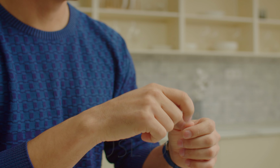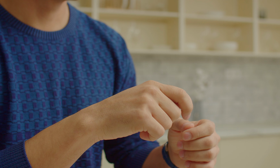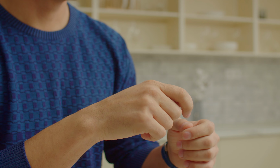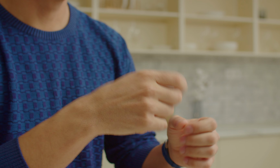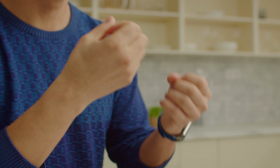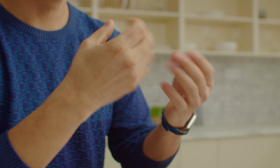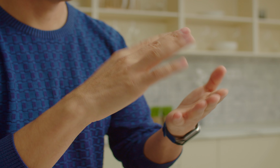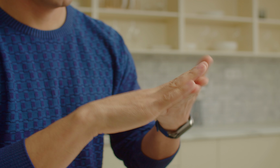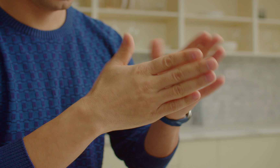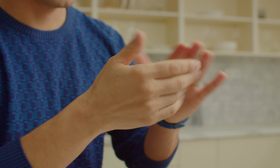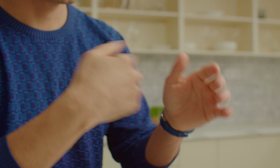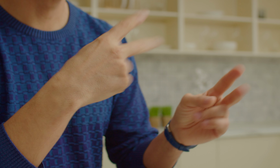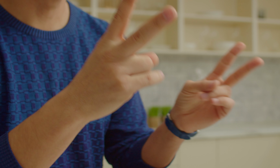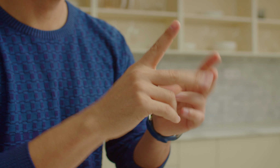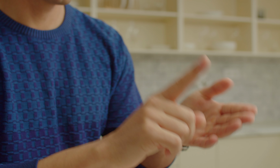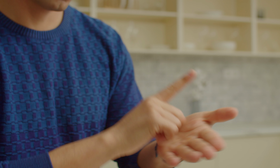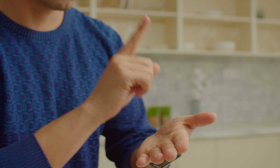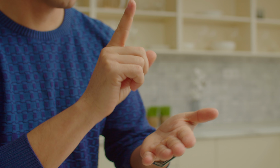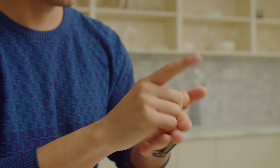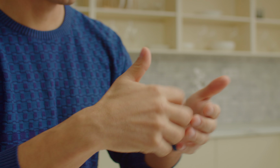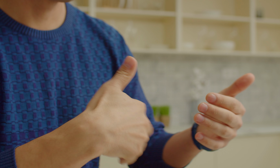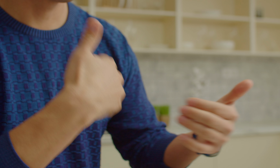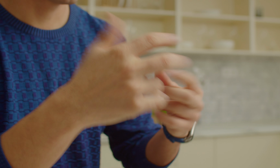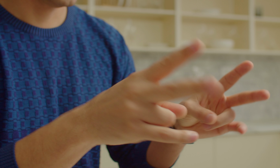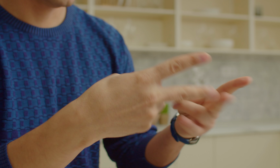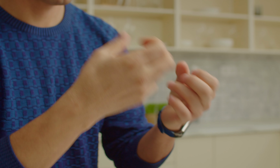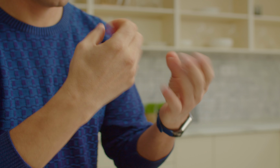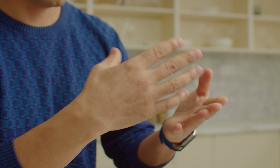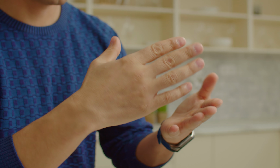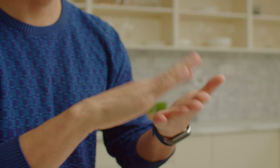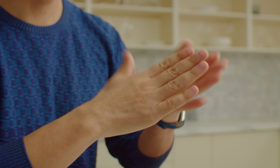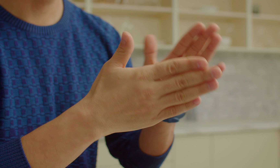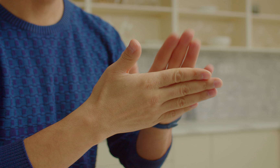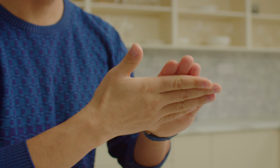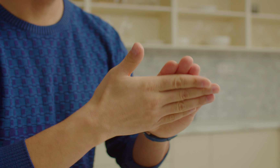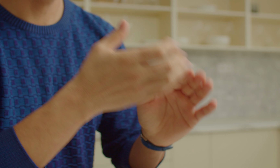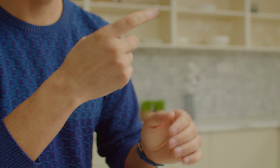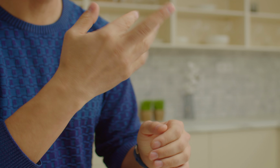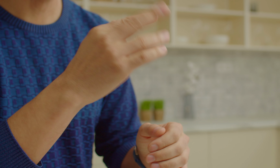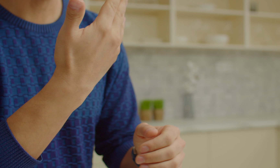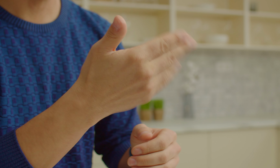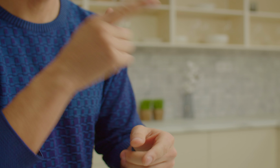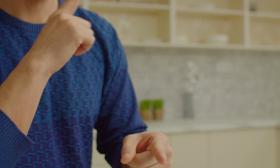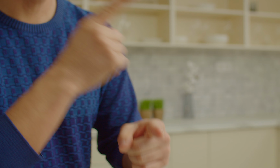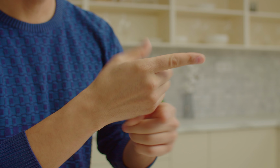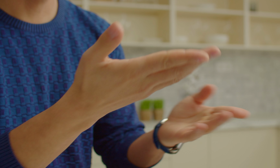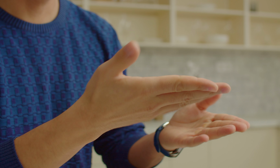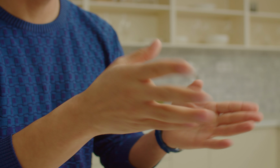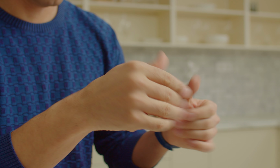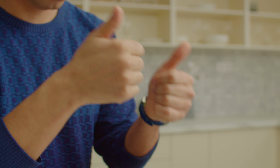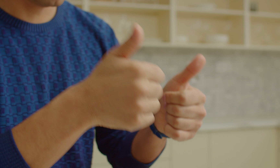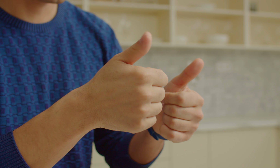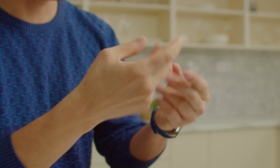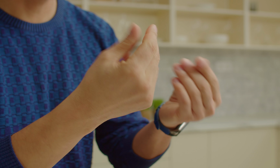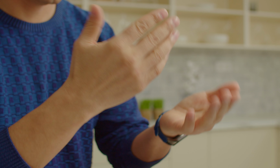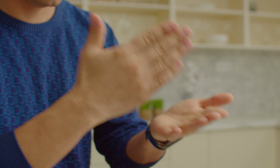Et contrairement à ce que beaucoup imaginent, elles ne sont pas universelles. Chaque langue des signes a sa grammaire et son lexique. Mais cette